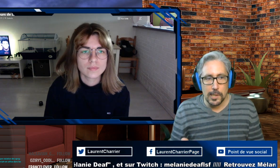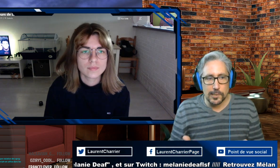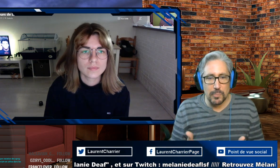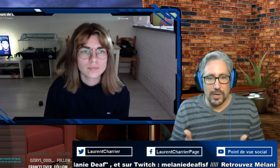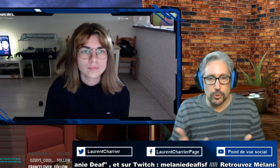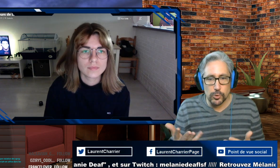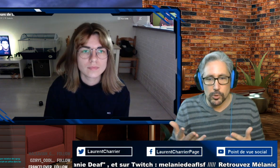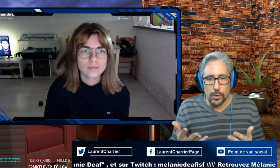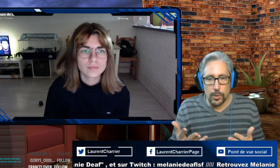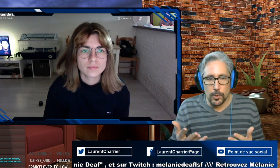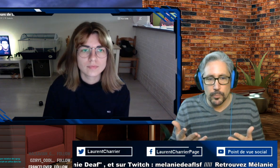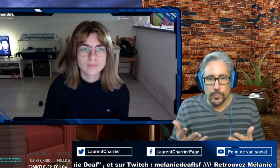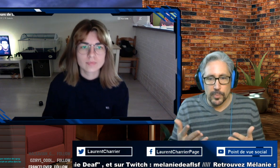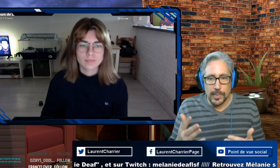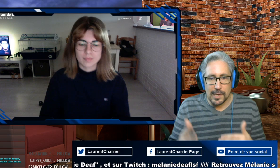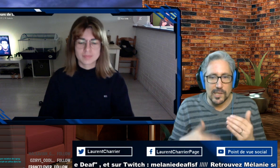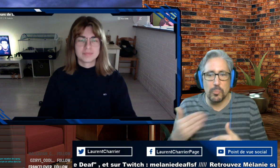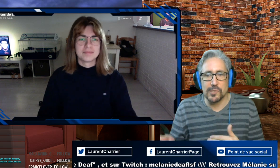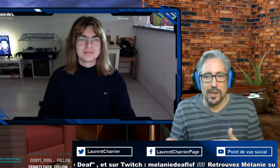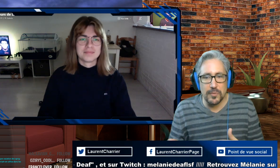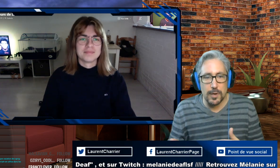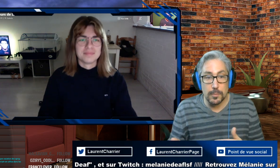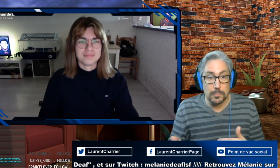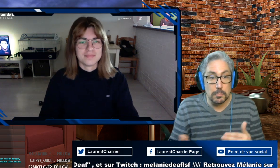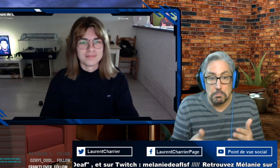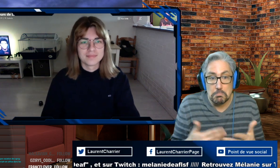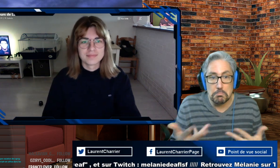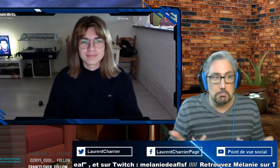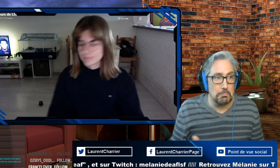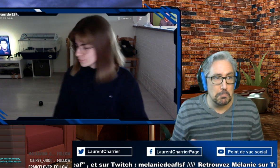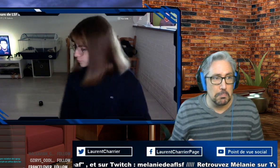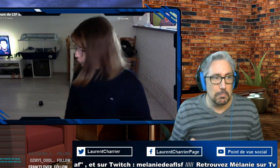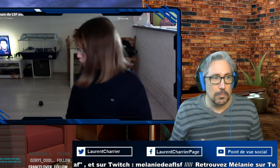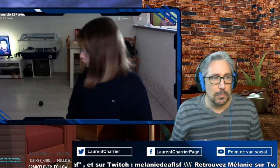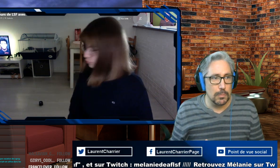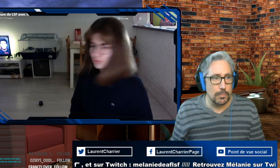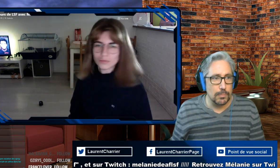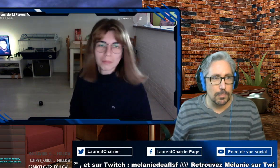intéressant. C'est pas juste, ça peut servir.